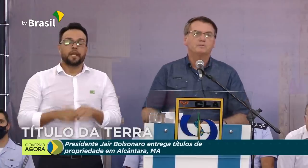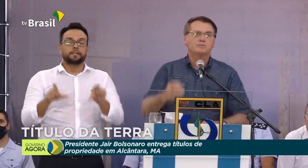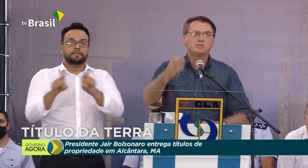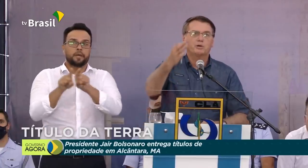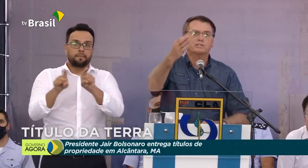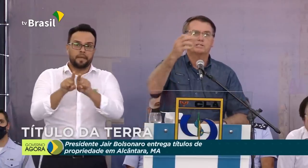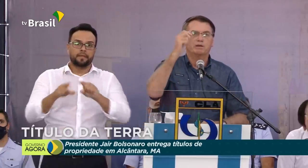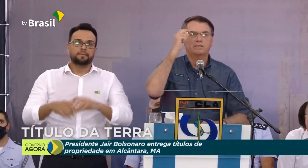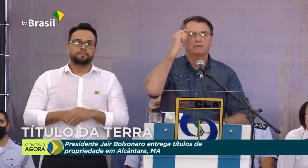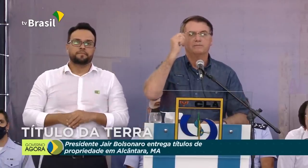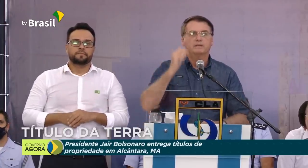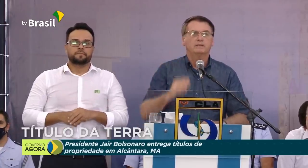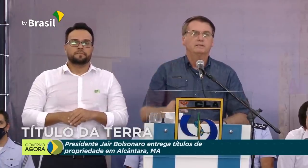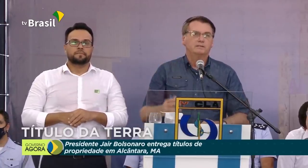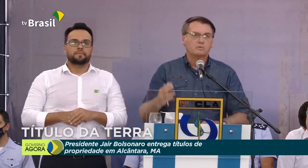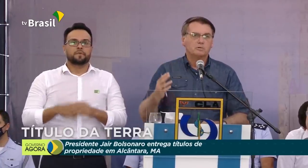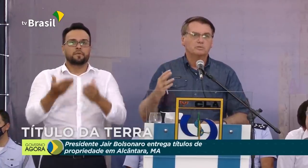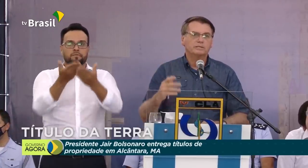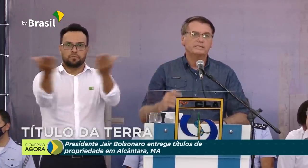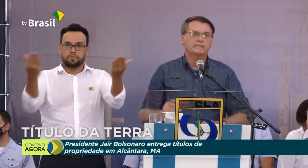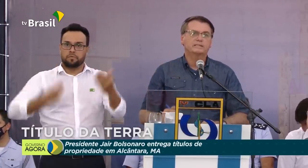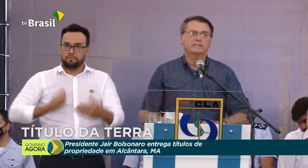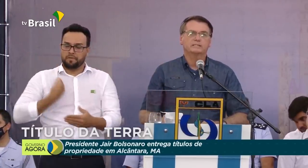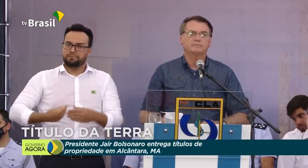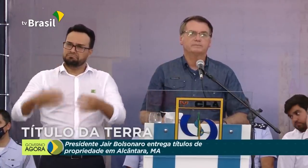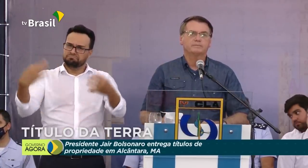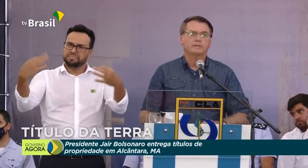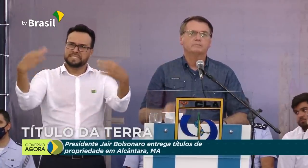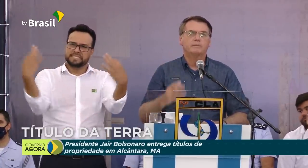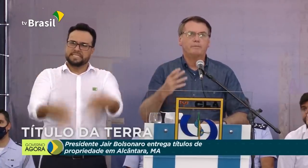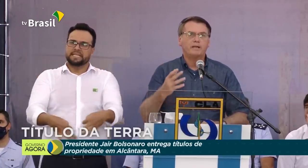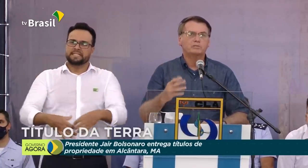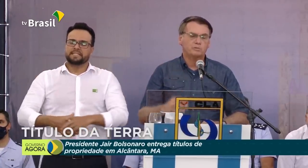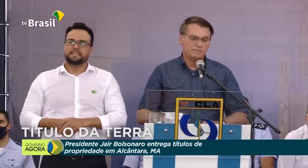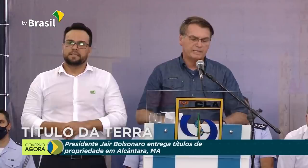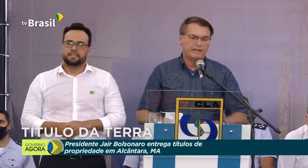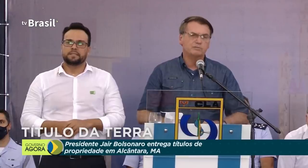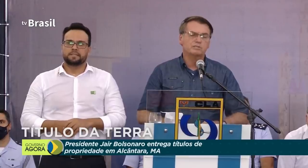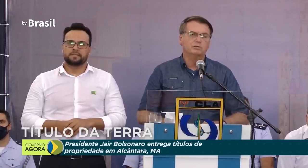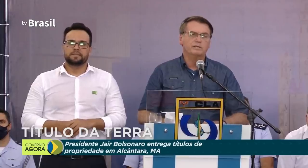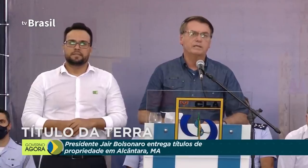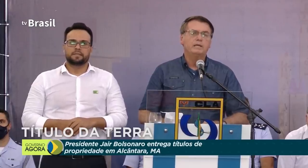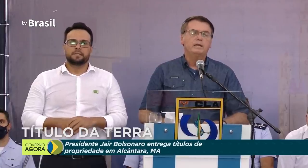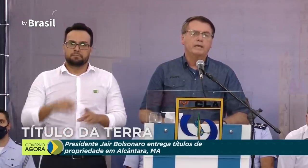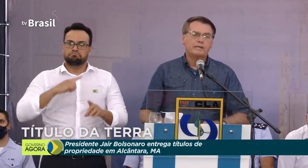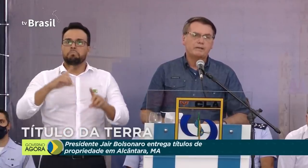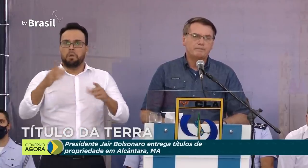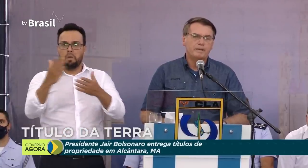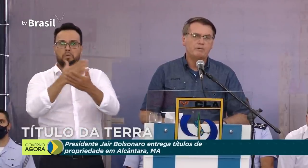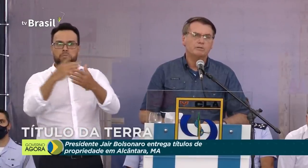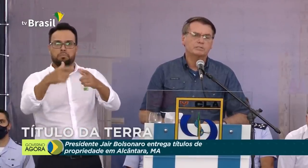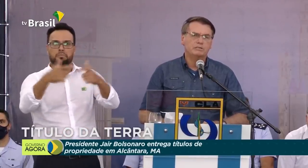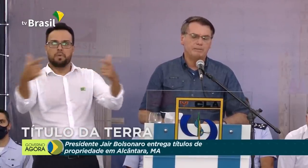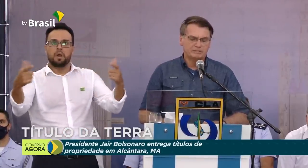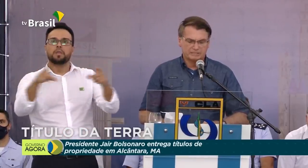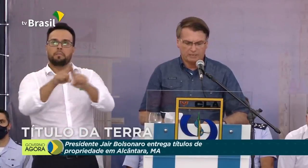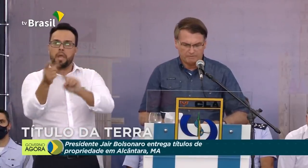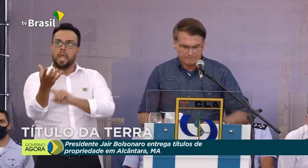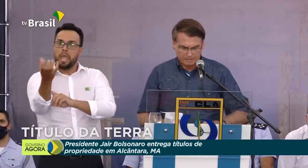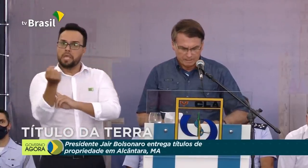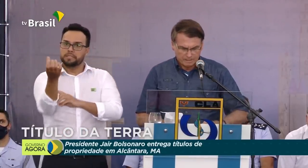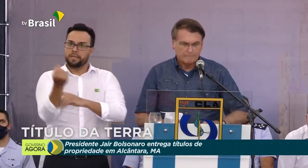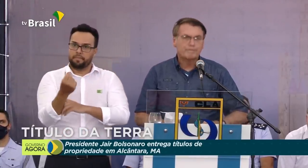Também, senhores que estão aqui, com toda certeza, uma parte considerável dos senhores recebeu o auxílio